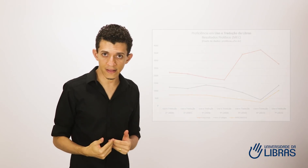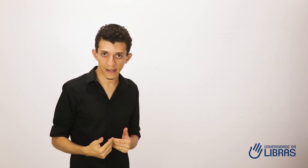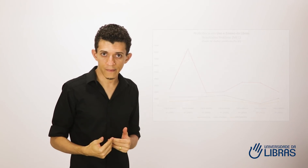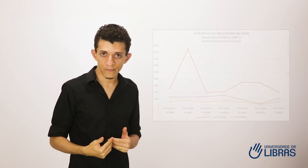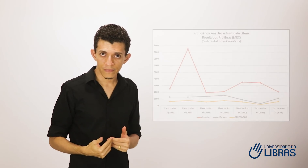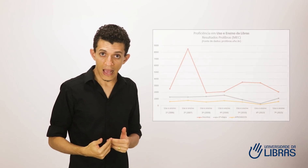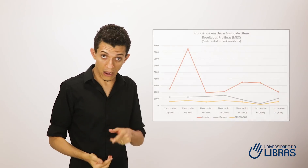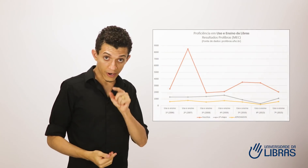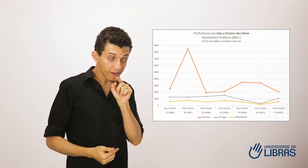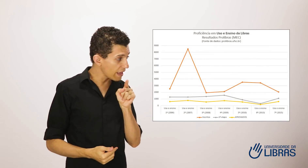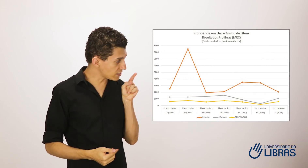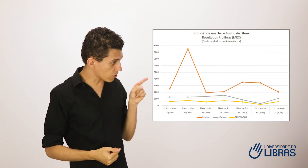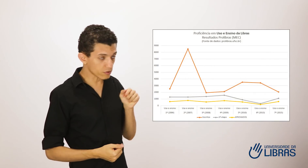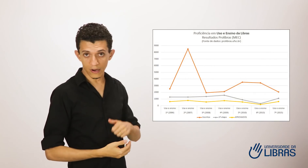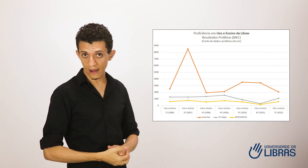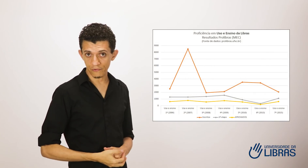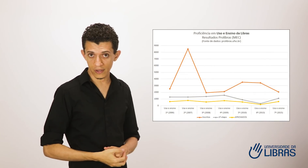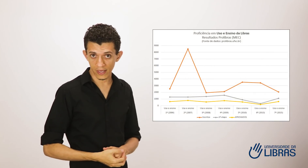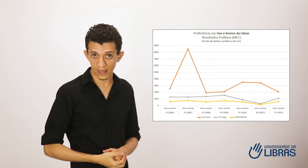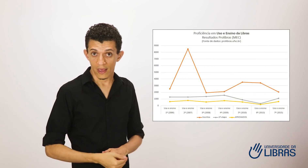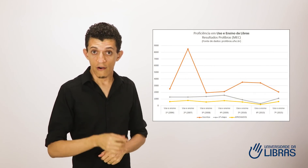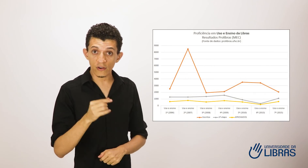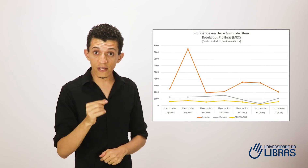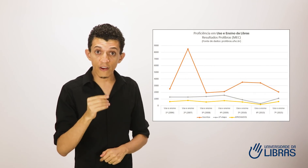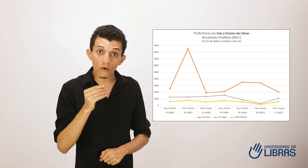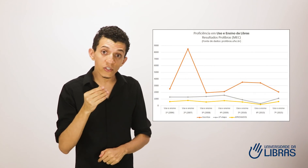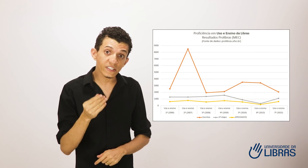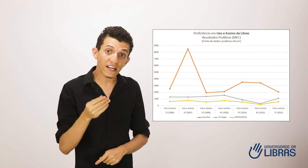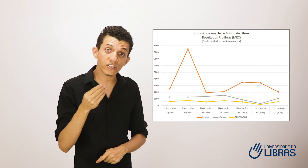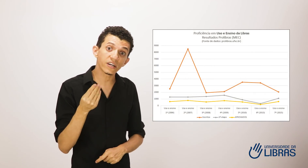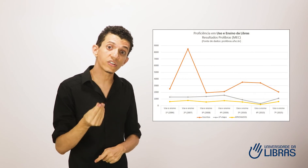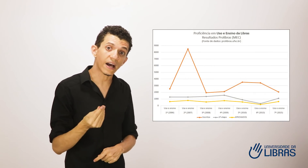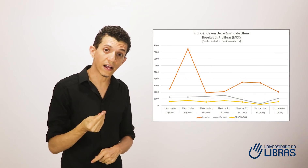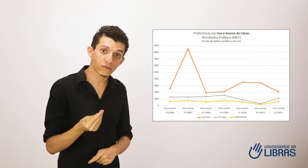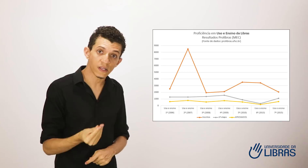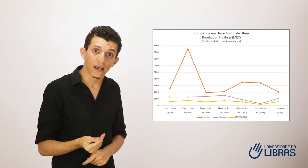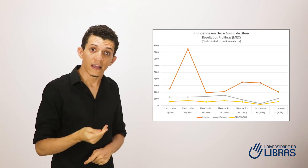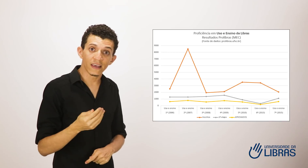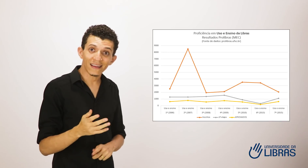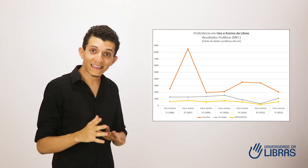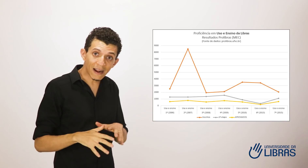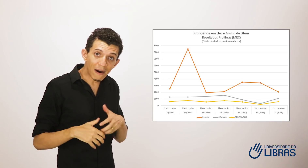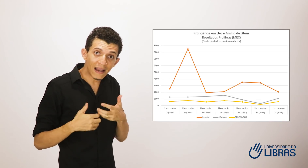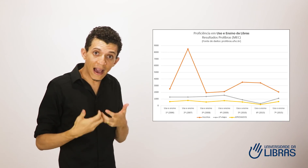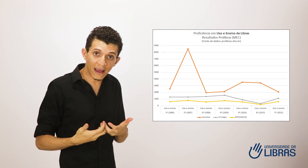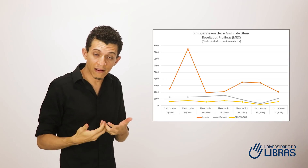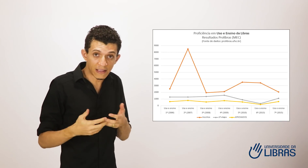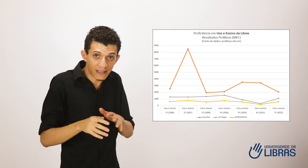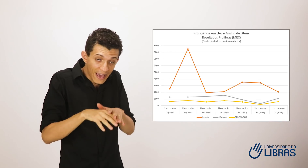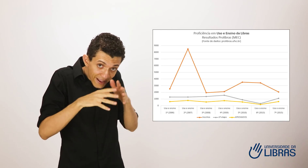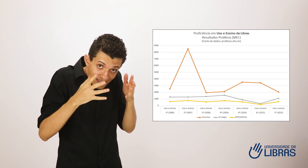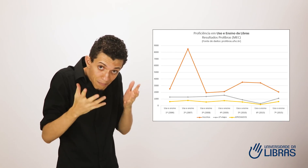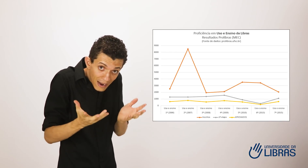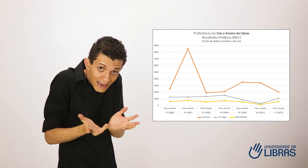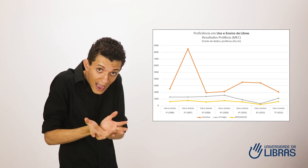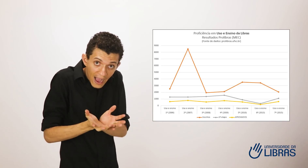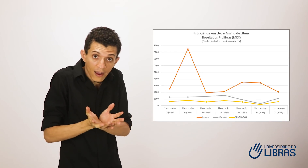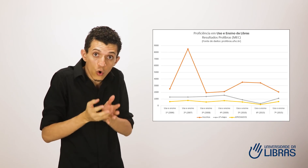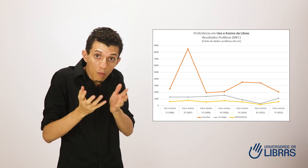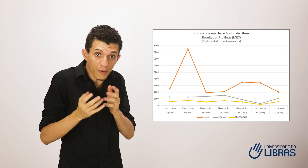aprovada. Agora, nesse outro gráfico aqui, você vê a quantidade de candidatos que trabalharam, que querem trabalhar como